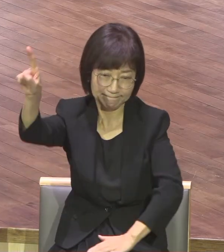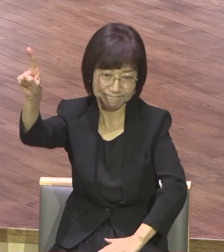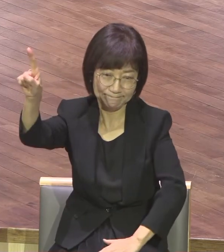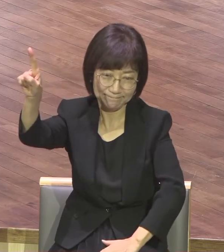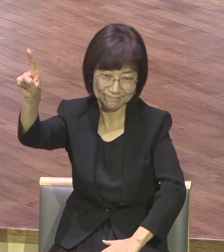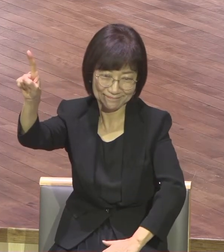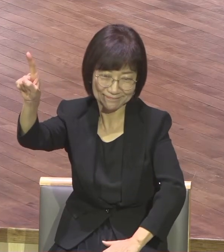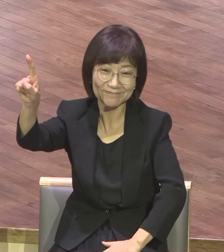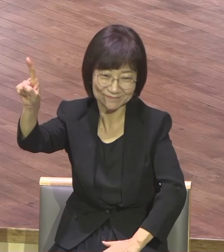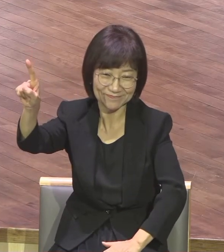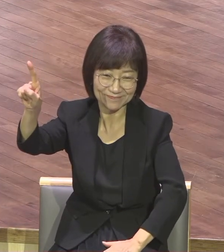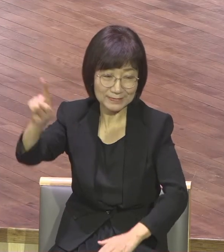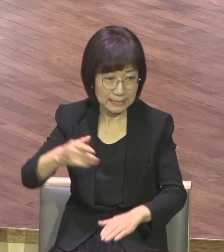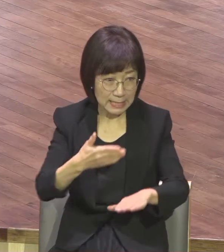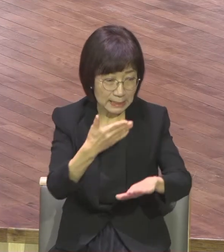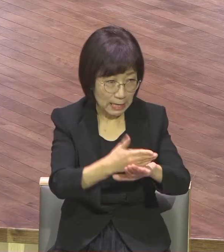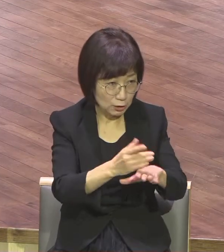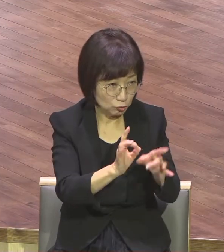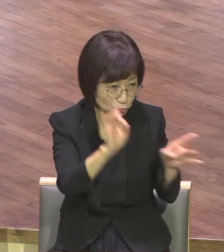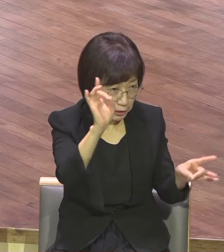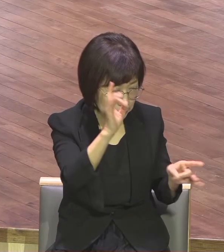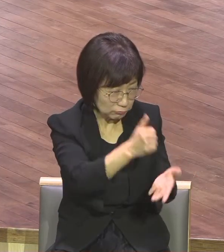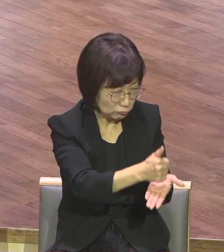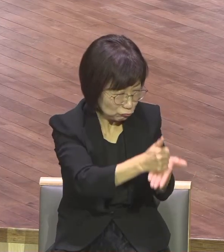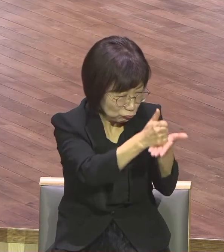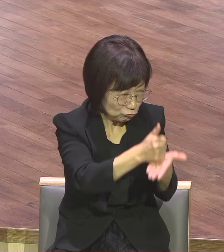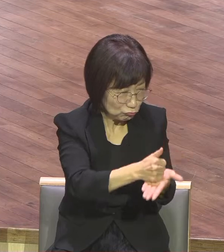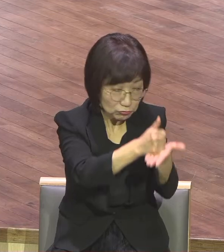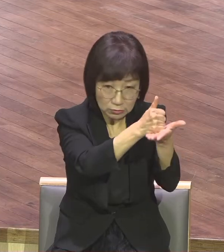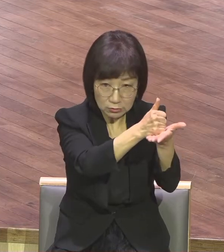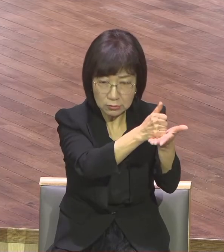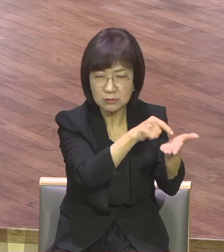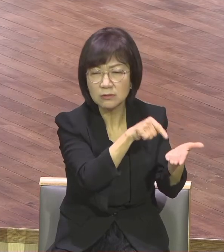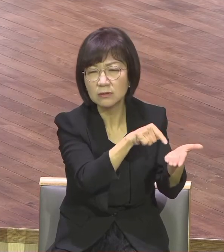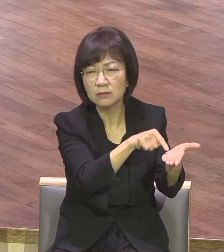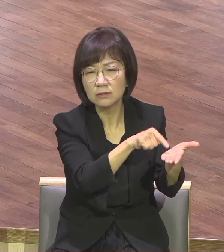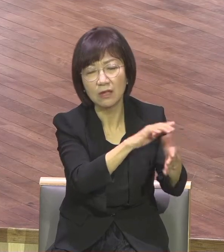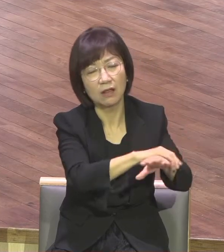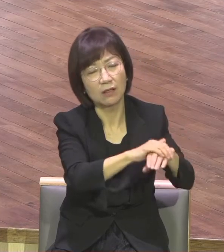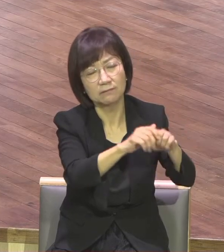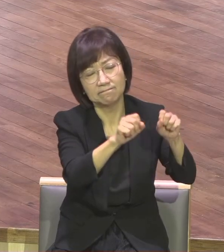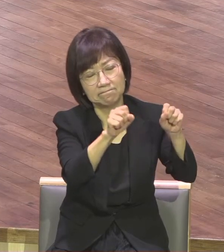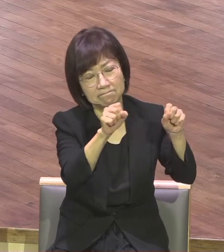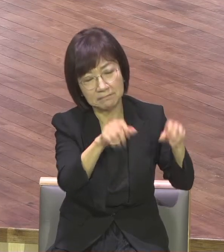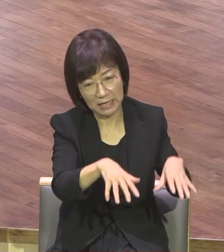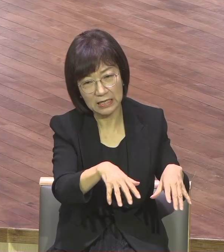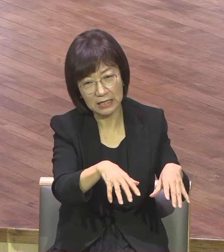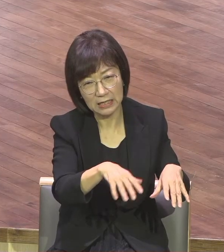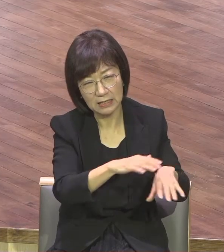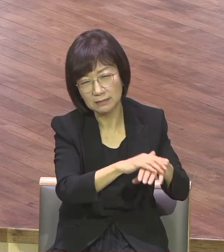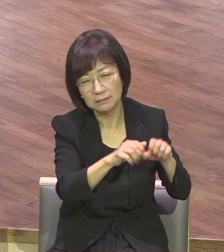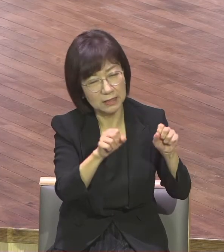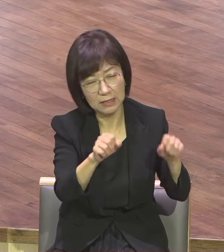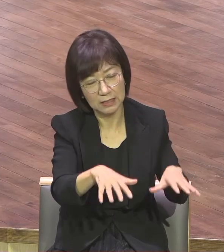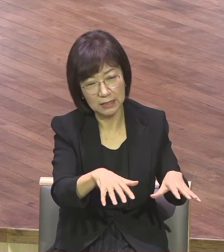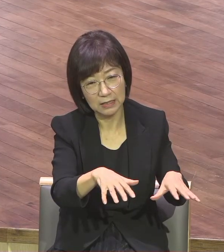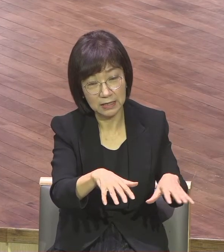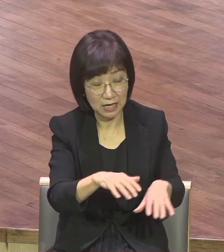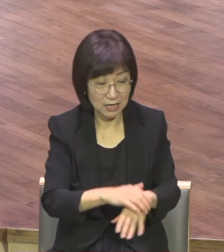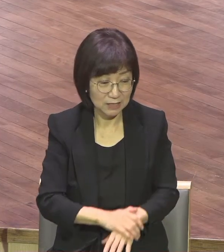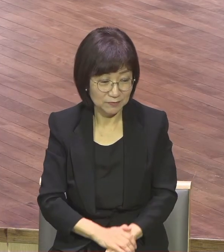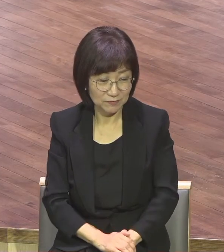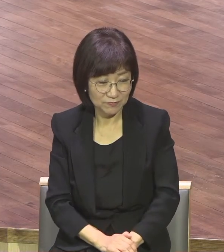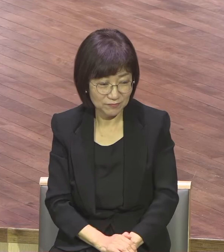세상에서요 신들을 숭배하는 것은 다 뭐요? 세상 신들 다 뭐요? 헛것이요. 세상 신들